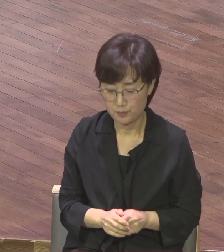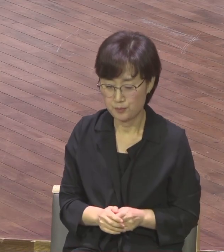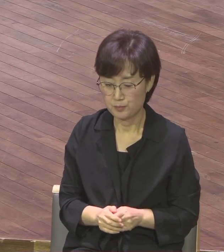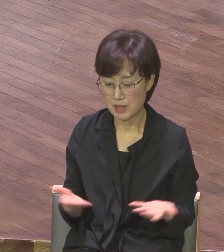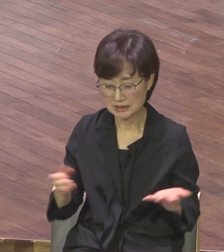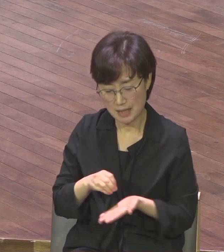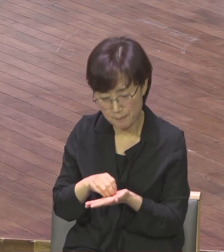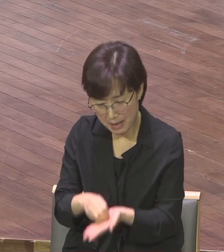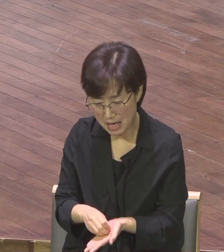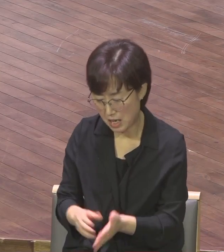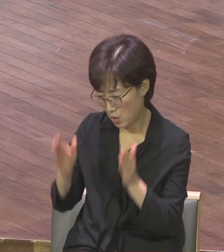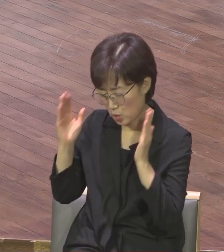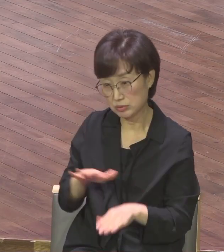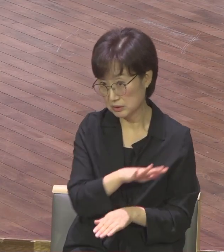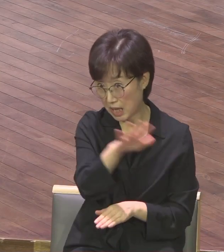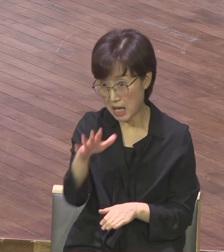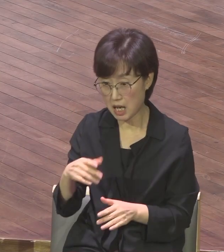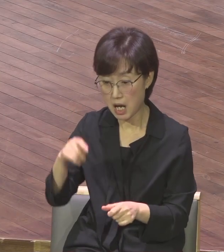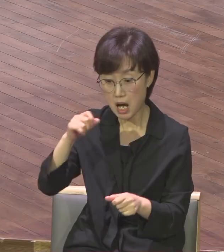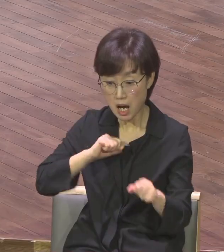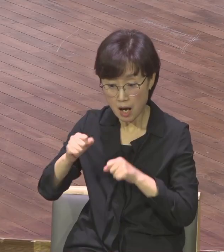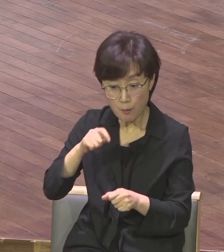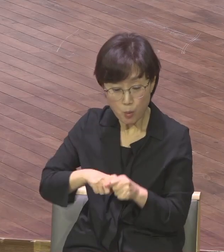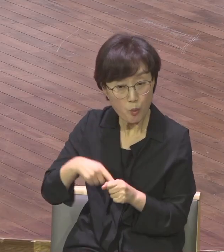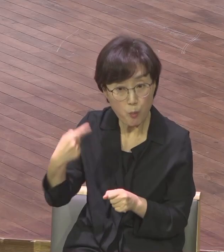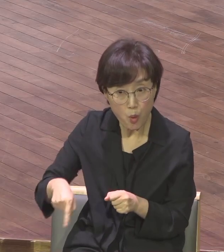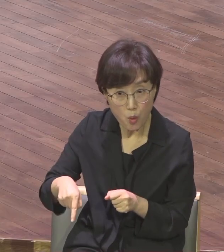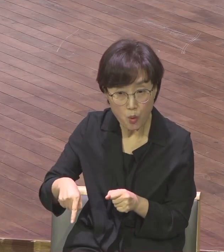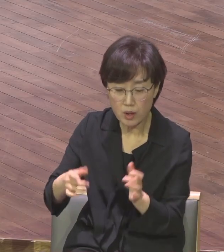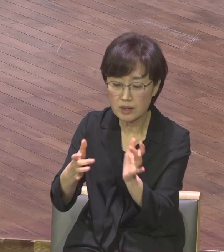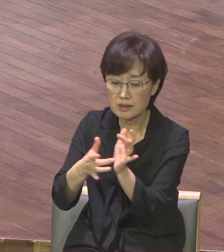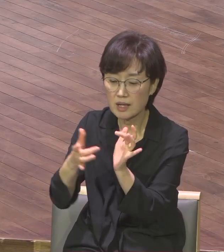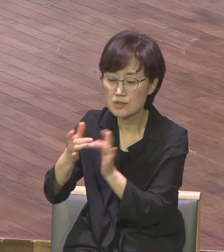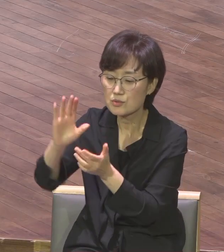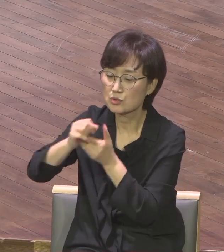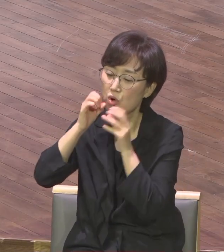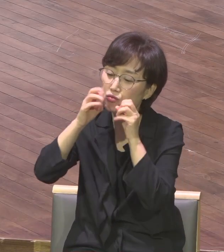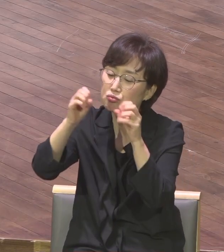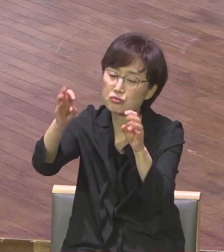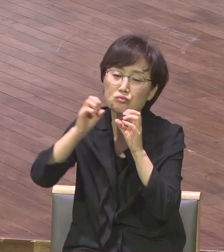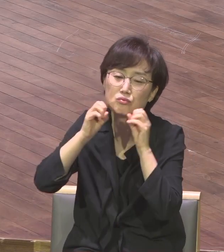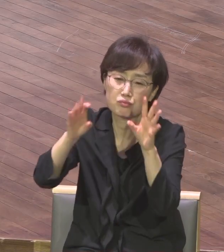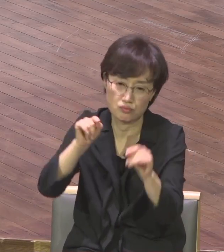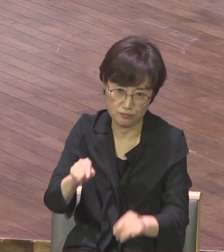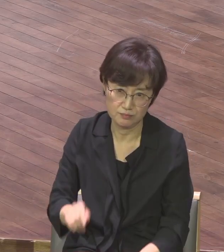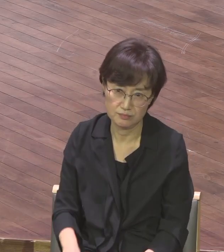이후로 이 사명적 정체성이 회복되니까 그렇게 쓰시더라니까요. 어디를 가도.